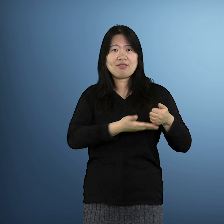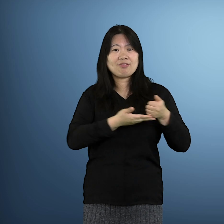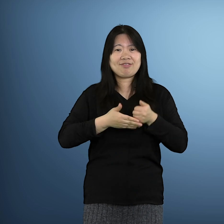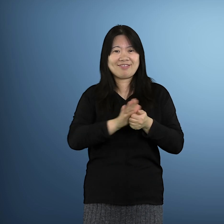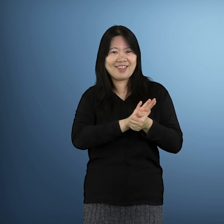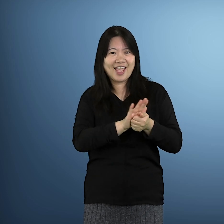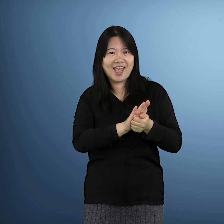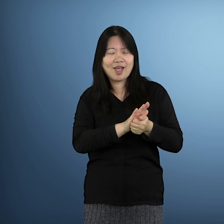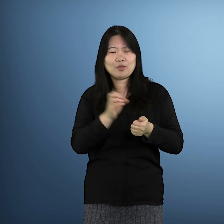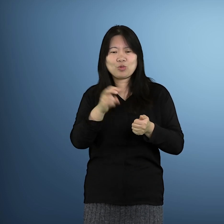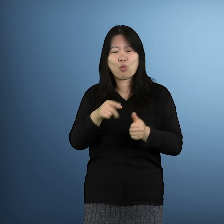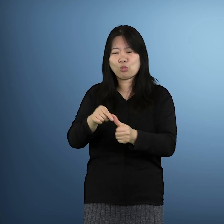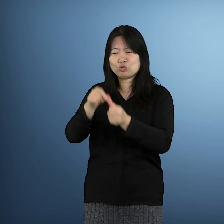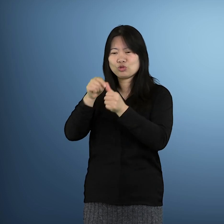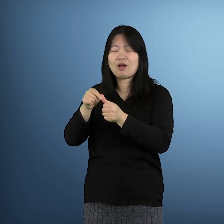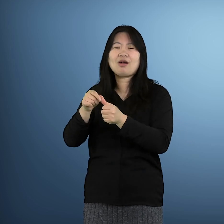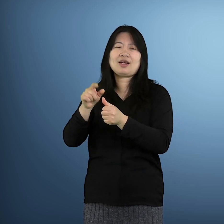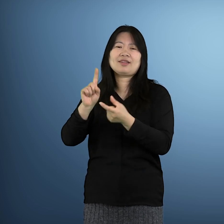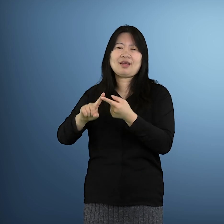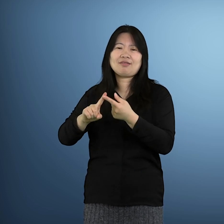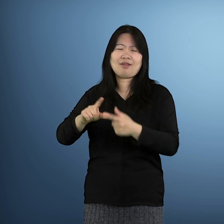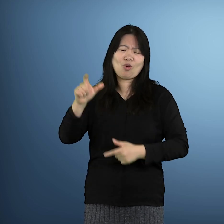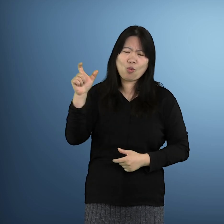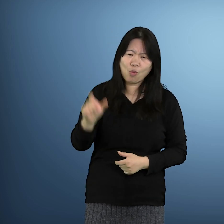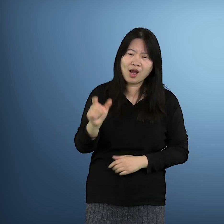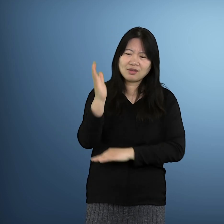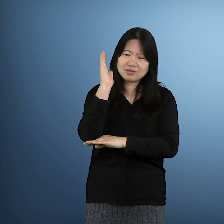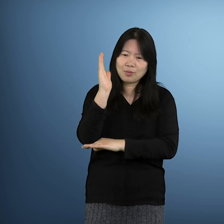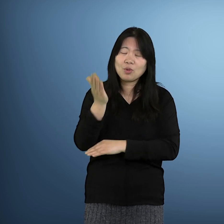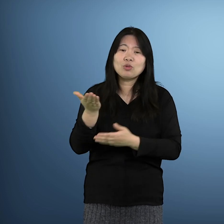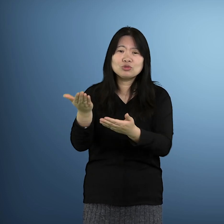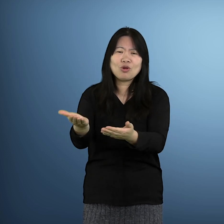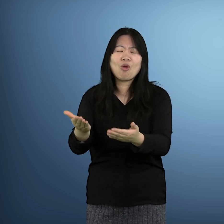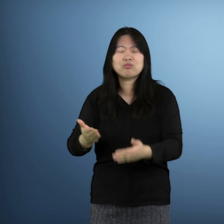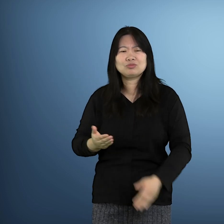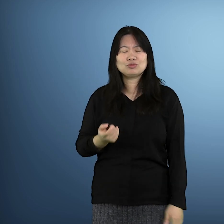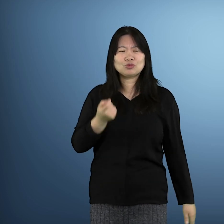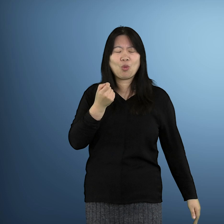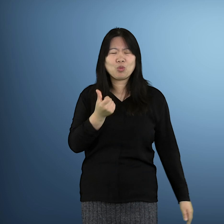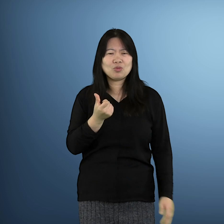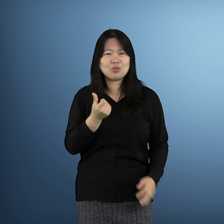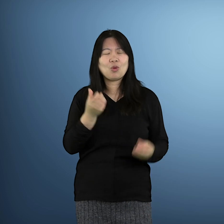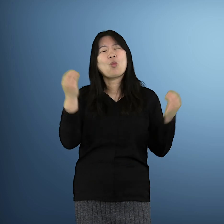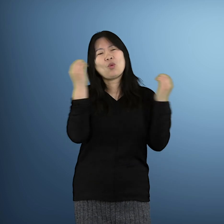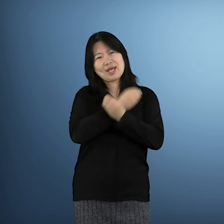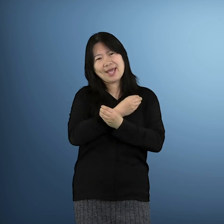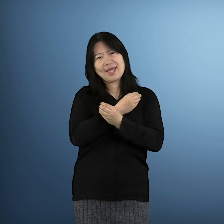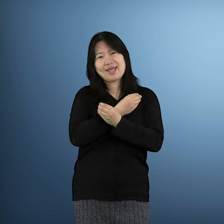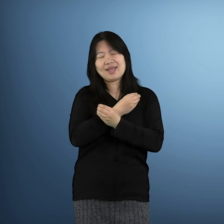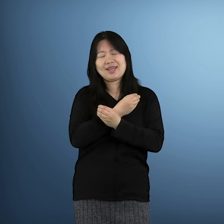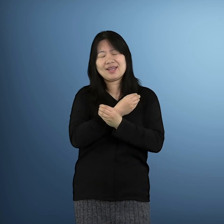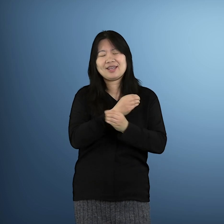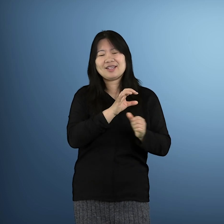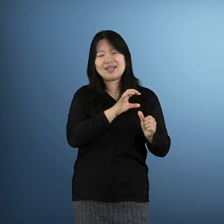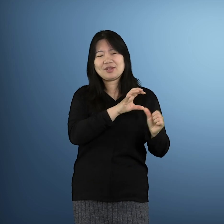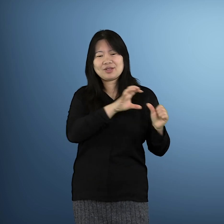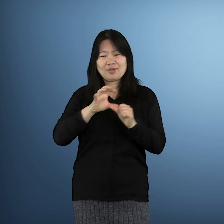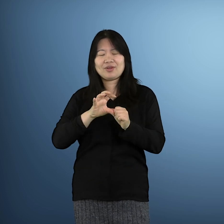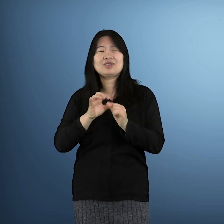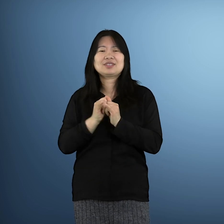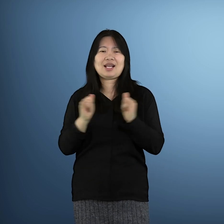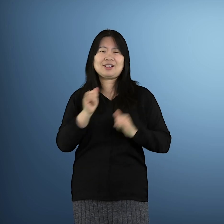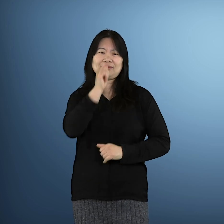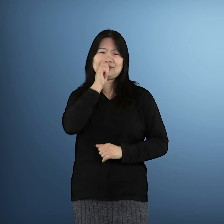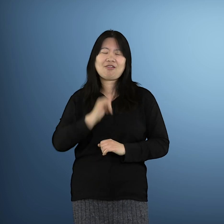환대와 구원을 강조하다 보니까 이걸 또 엉뚱하게 적용하는